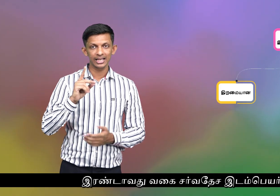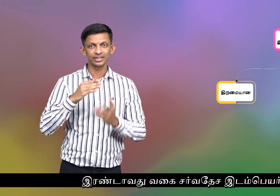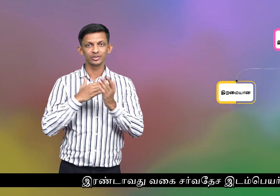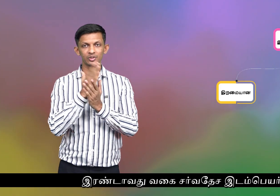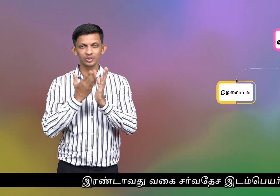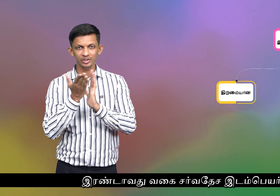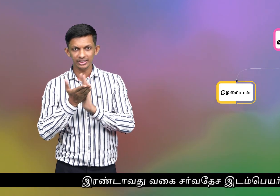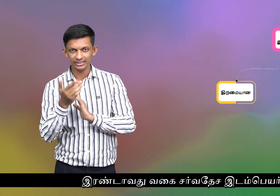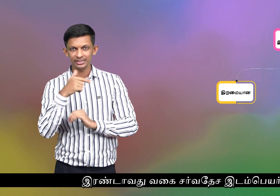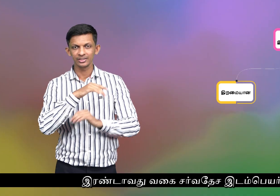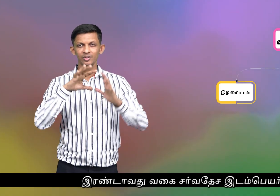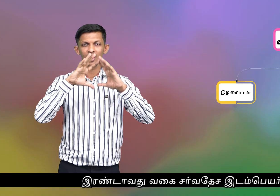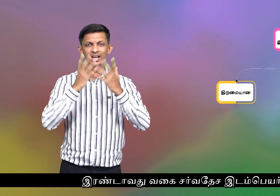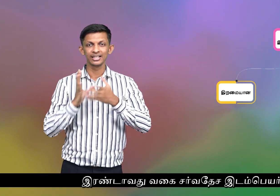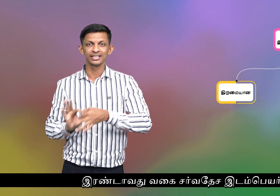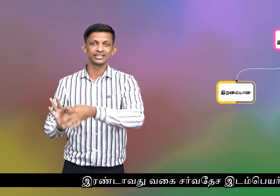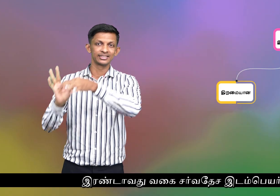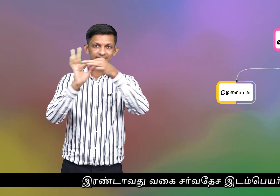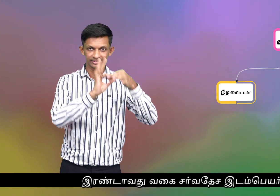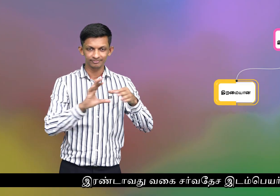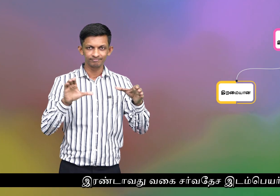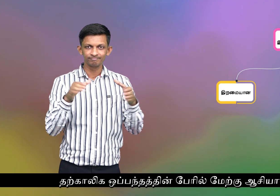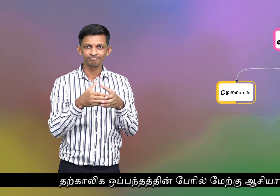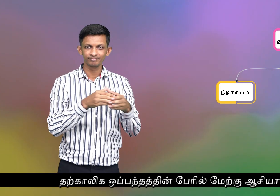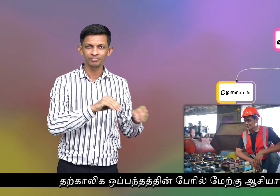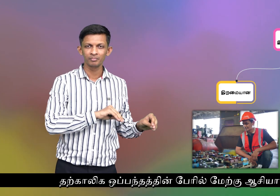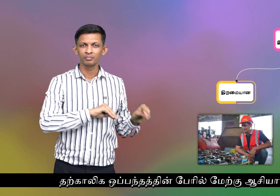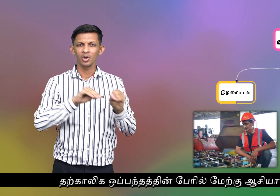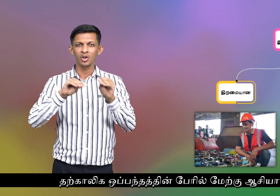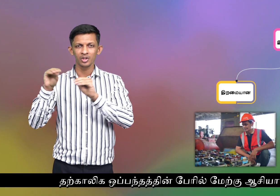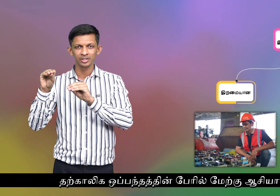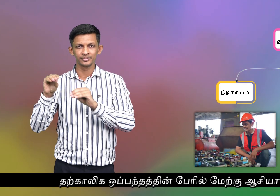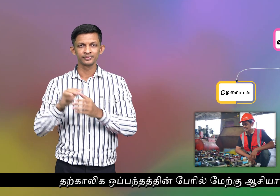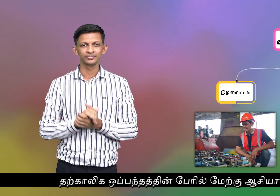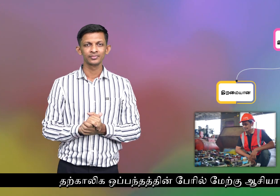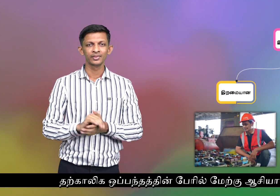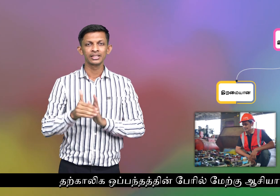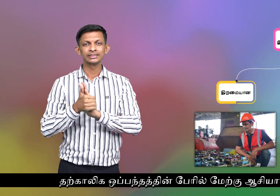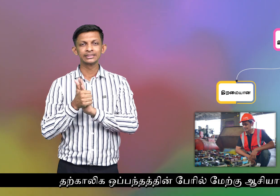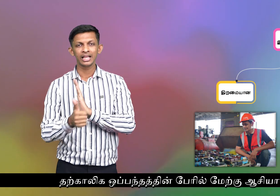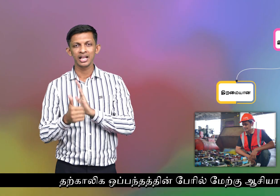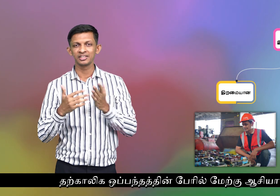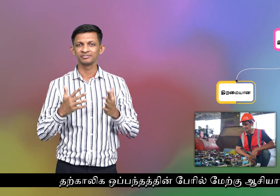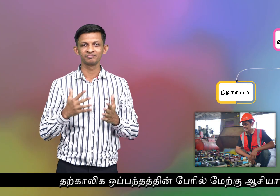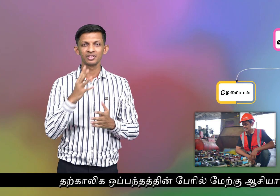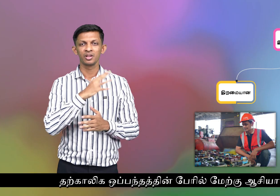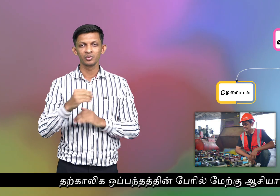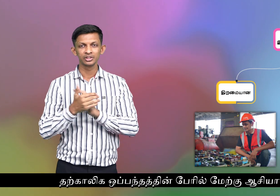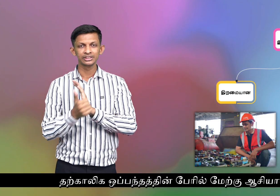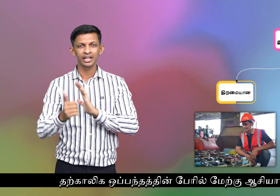இரண்டாவது வகை சர்வதேச இடம்பெயர்வு என்பது தற்காலிக ஒப்பந்தத்தின் பேரில் மேற்கு ஆசியாவின்